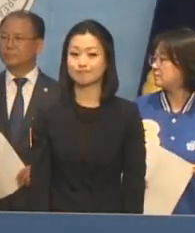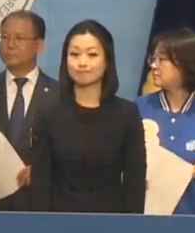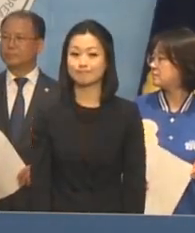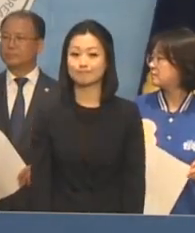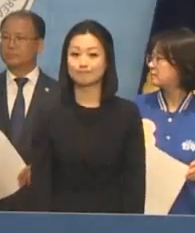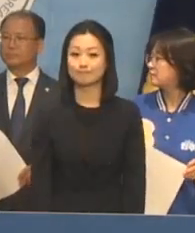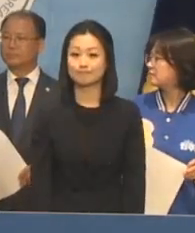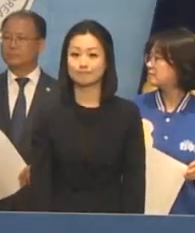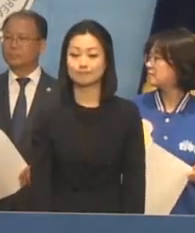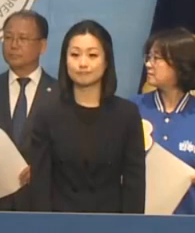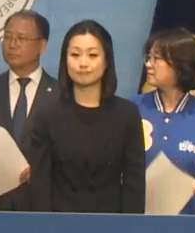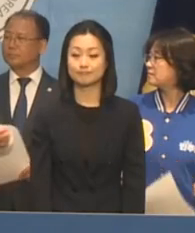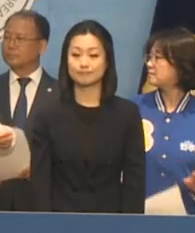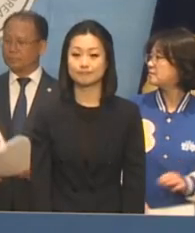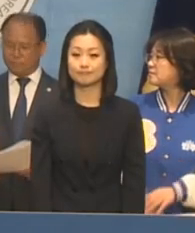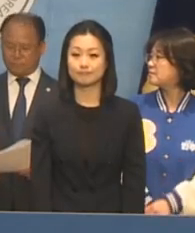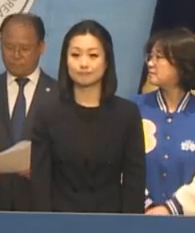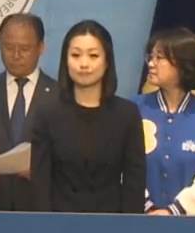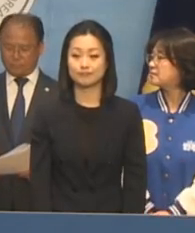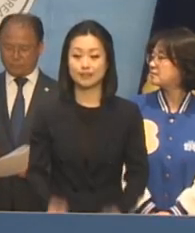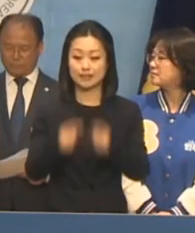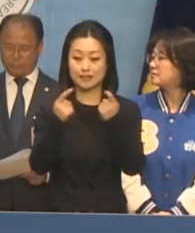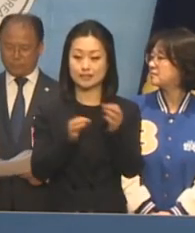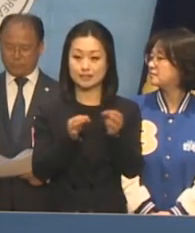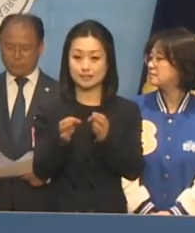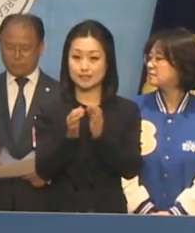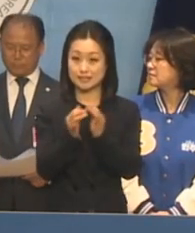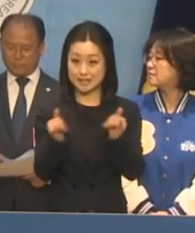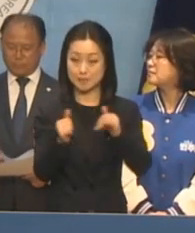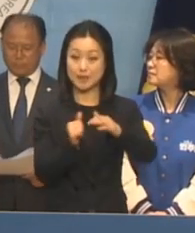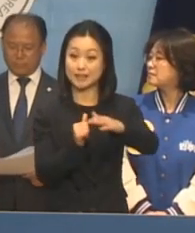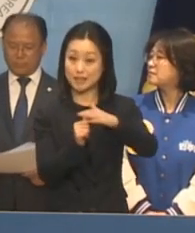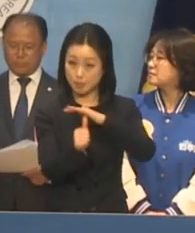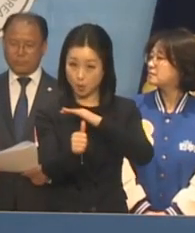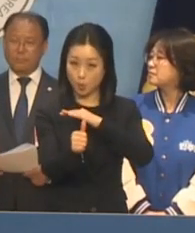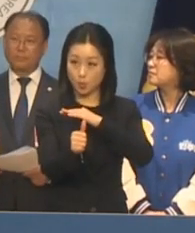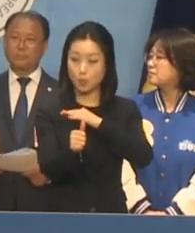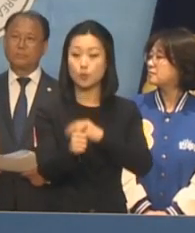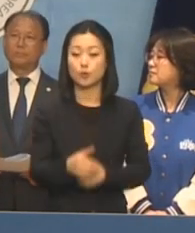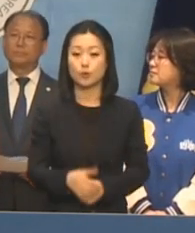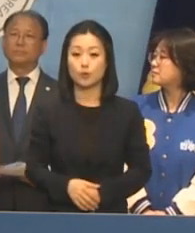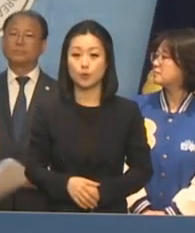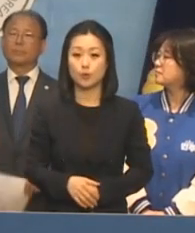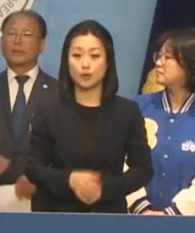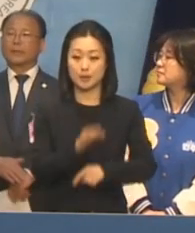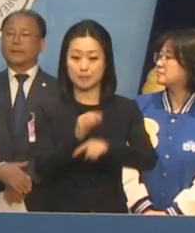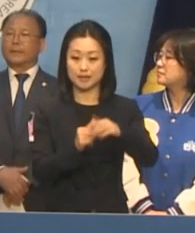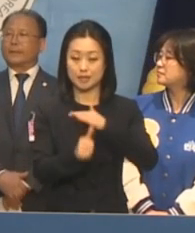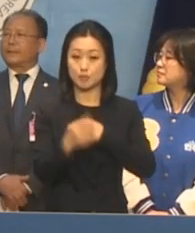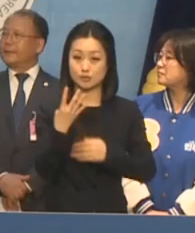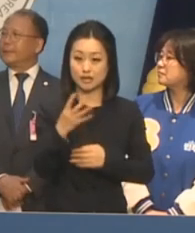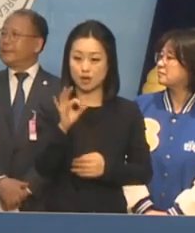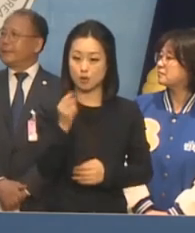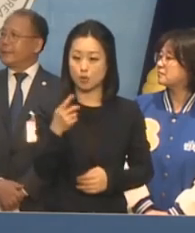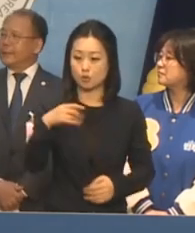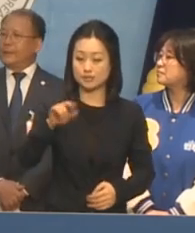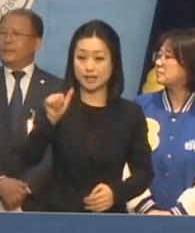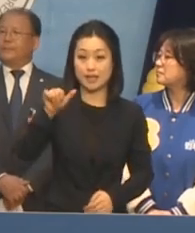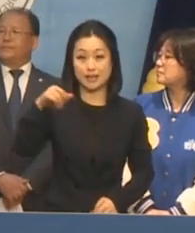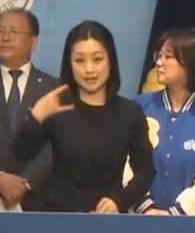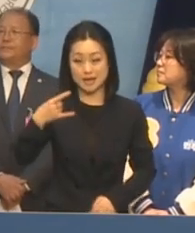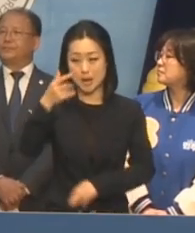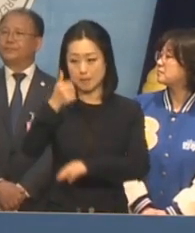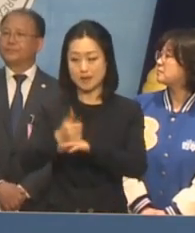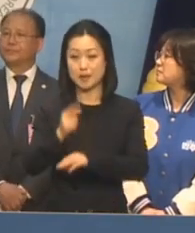연합네 다음으로 소상공인들 대표 입니다 비례대표 4번 오세희 후보님의 마무리